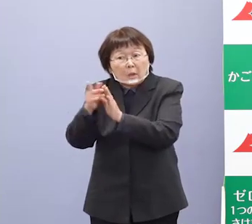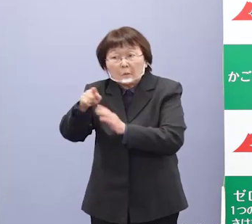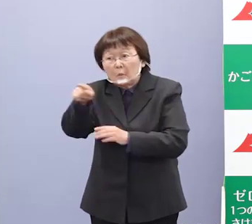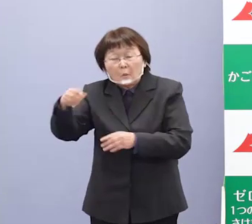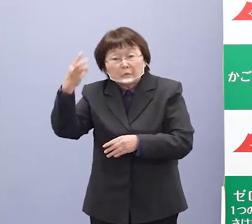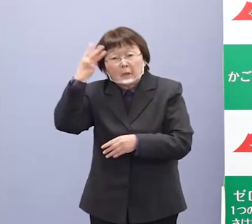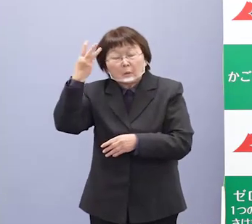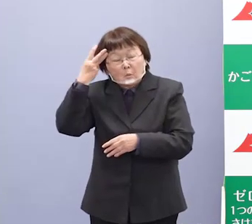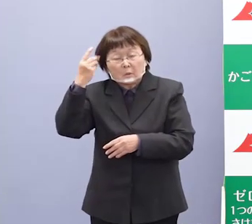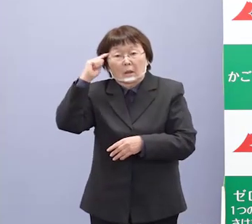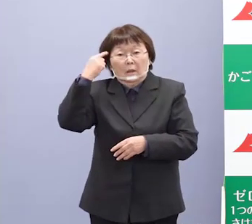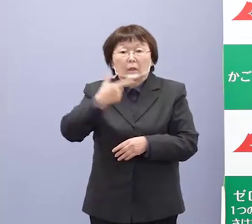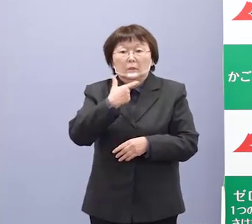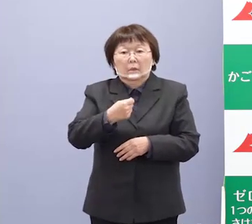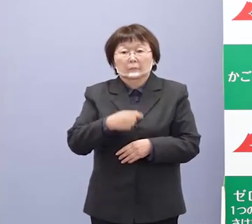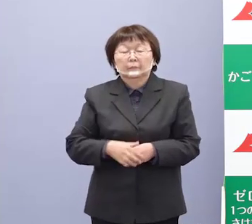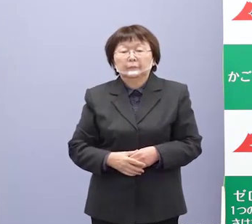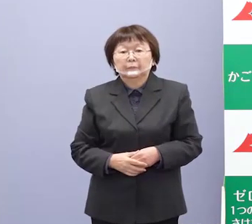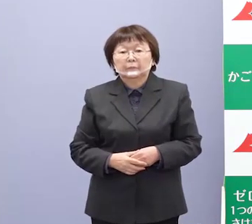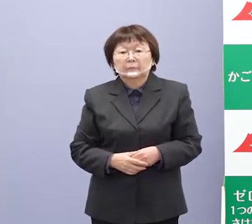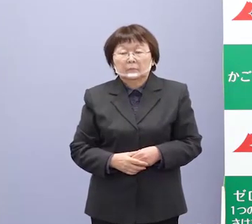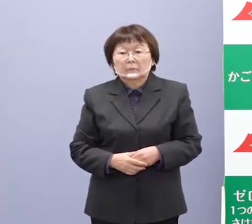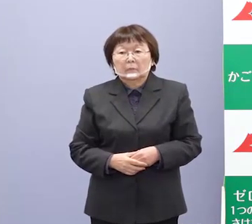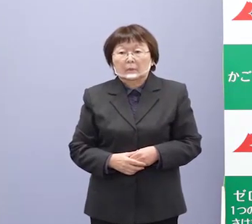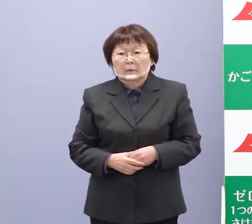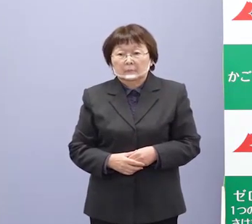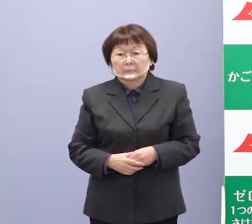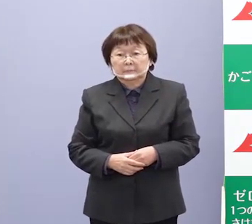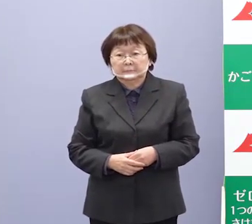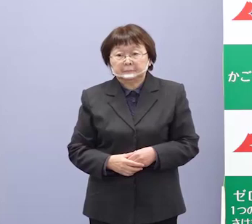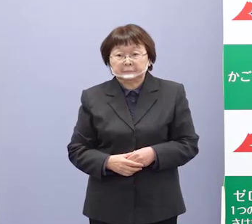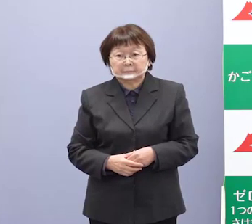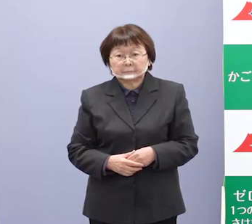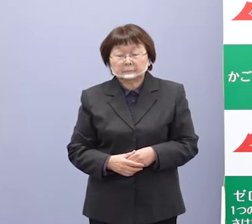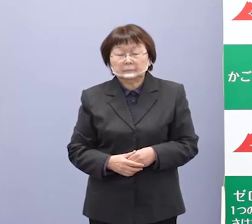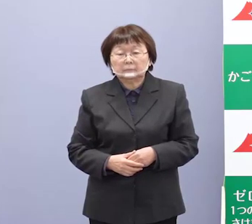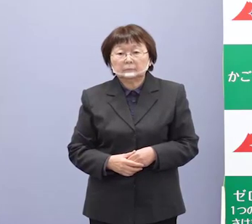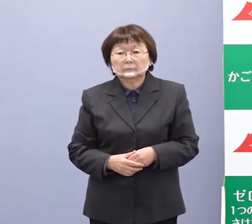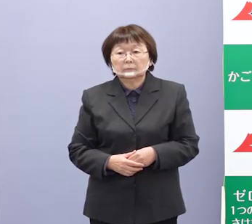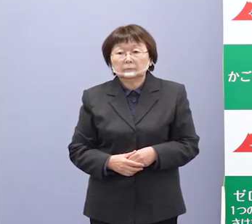というふうに考えております。 ありがとうございました。